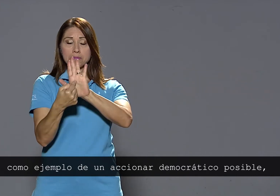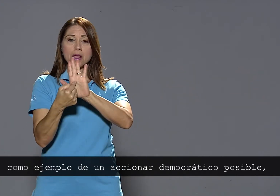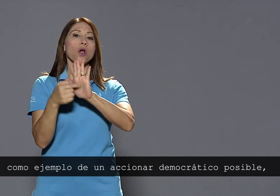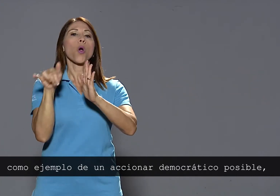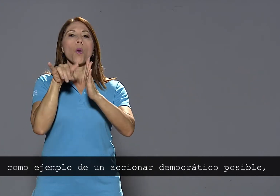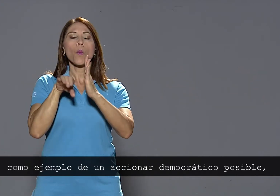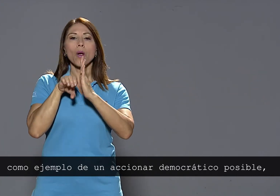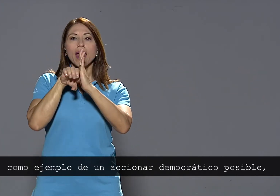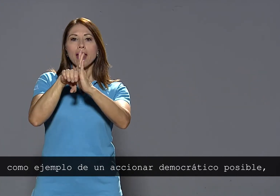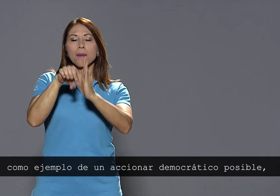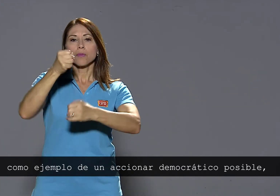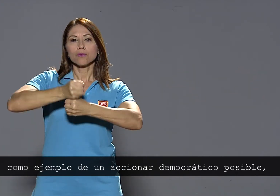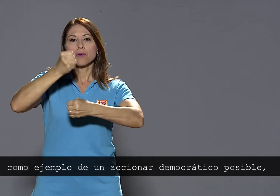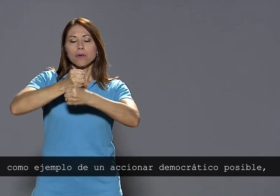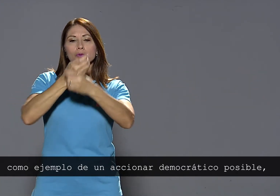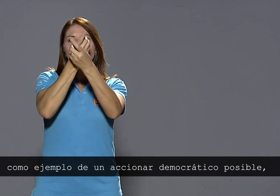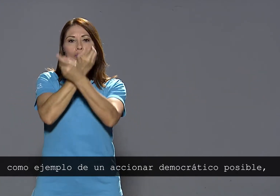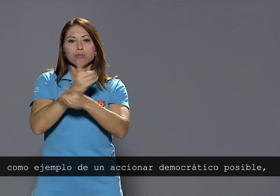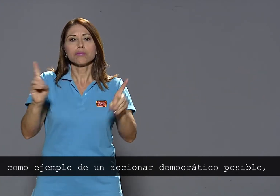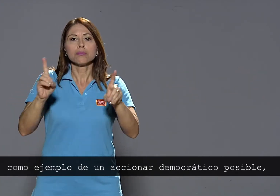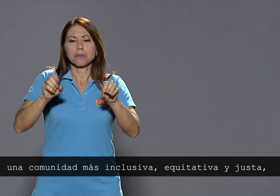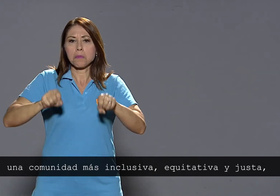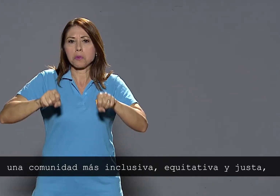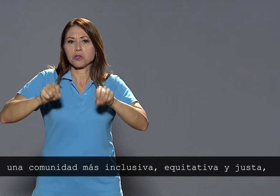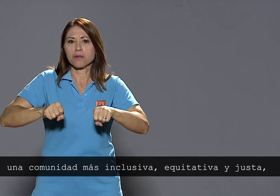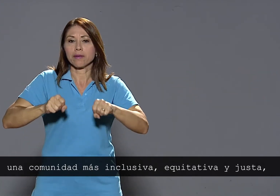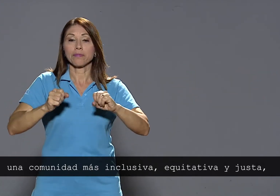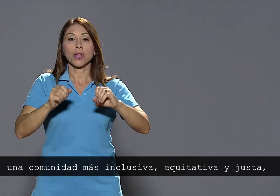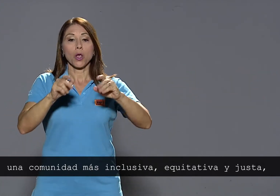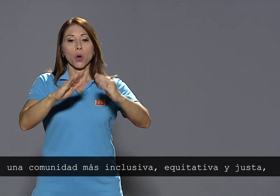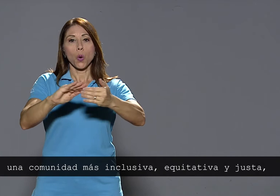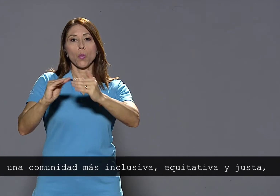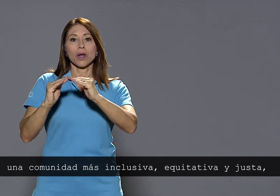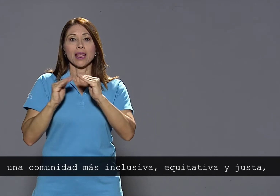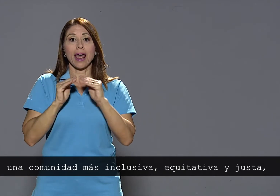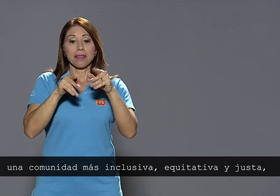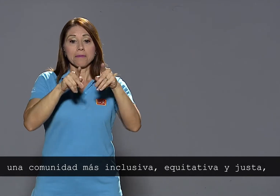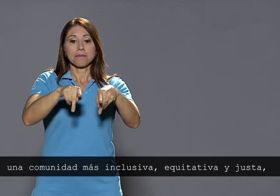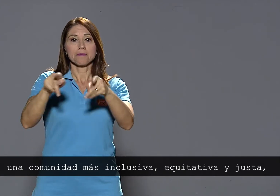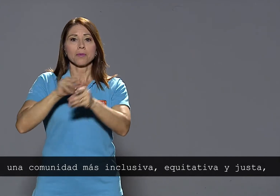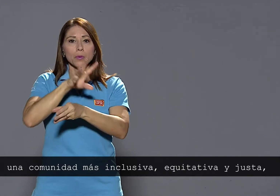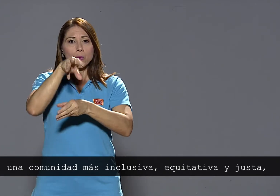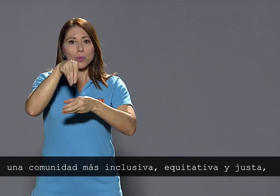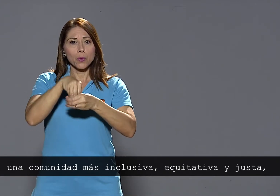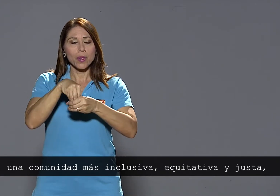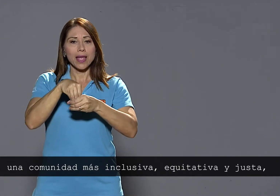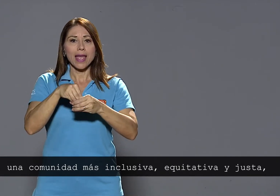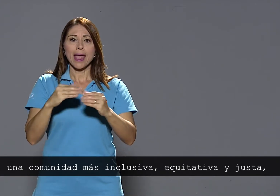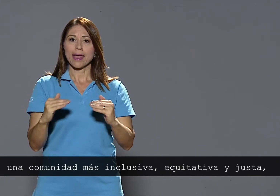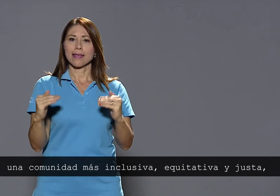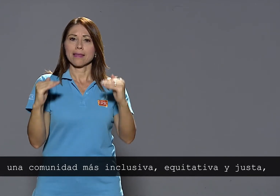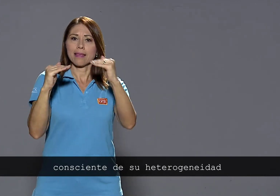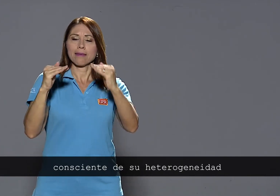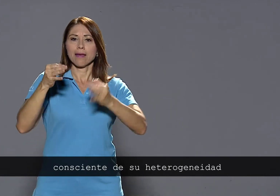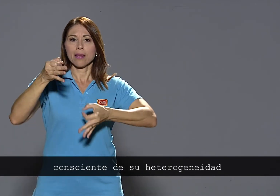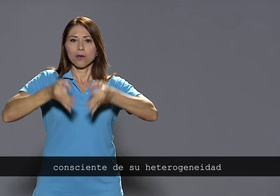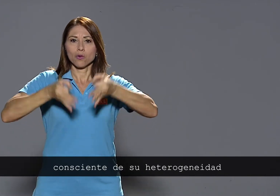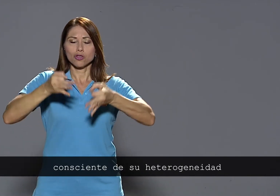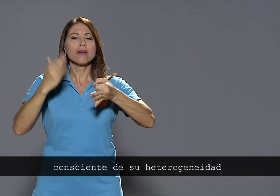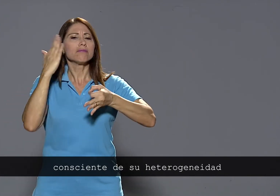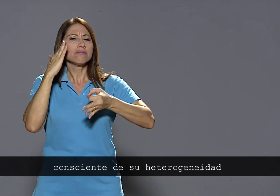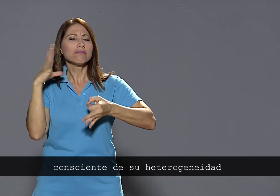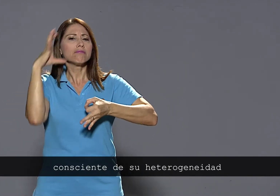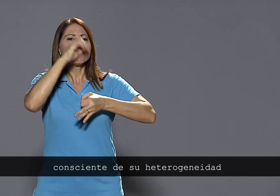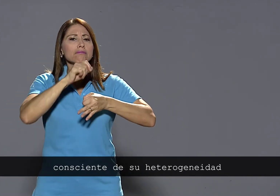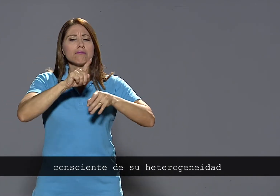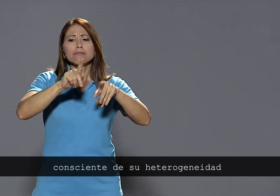como ejemplo de un accionar democrático posible, una comunidad más inclusiva, equitativa y justa, consciente de